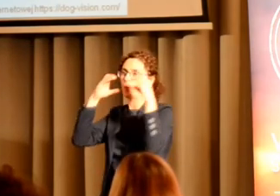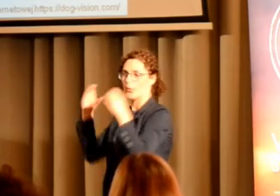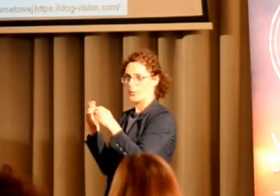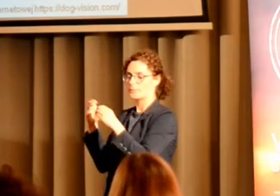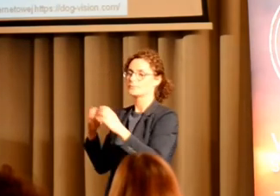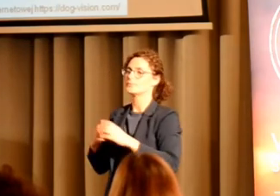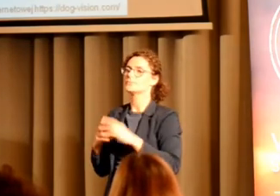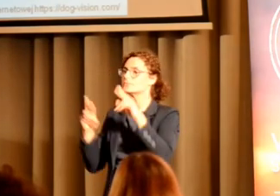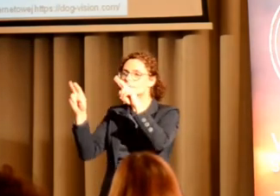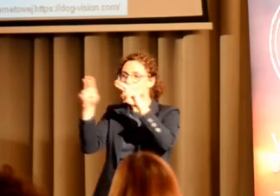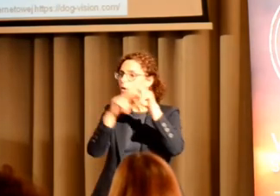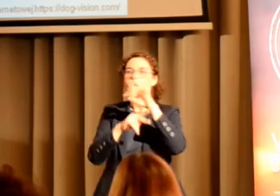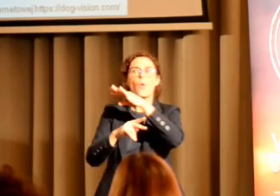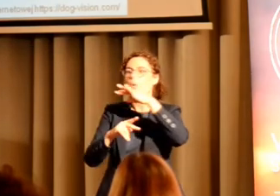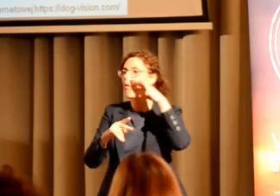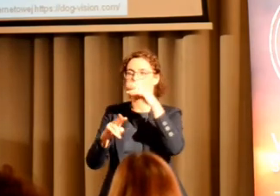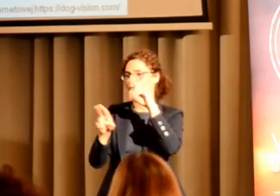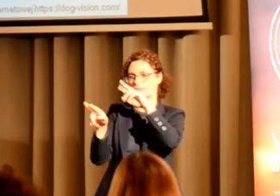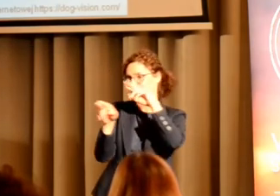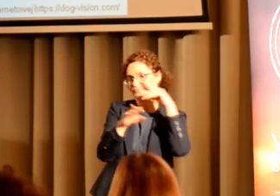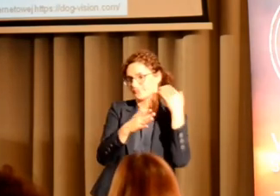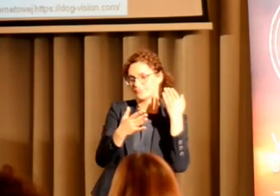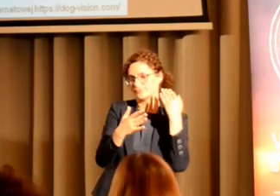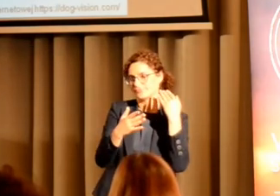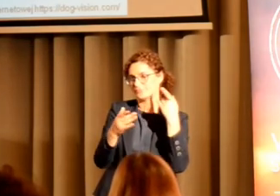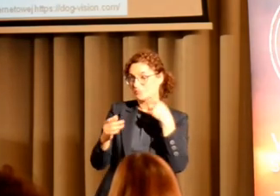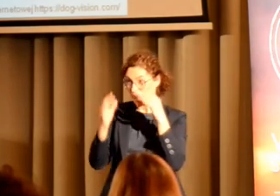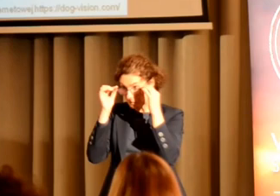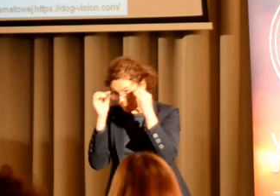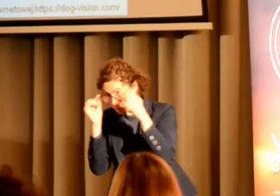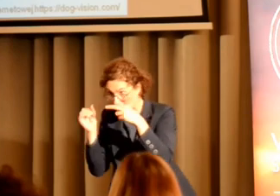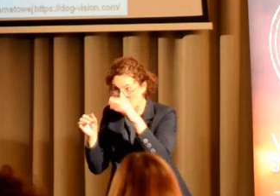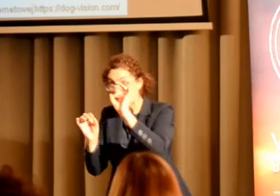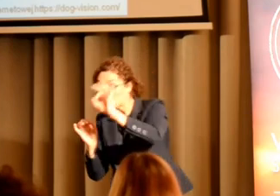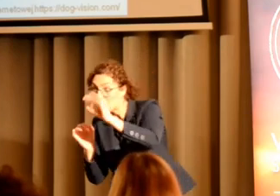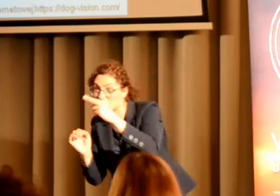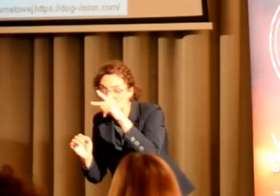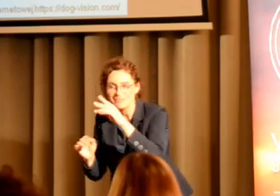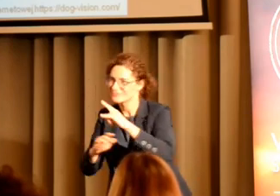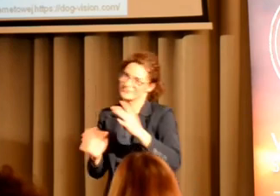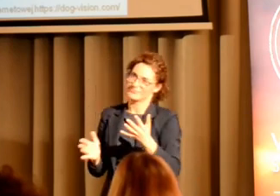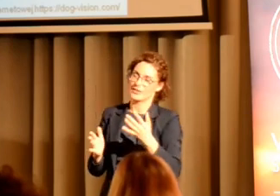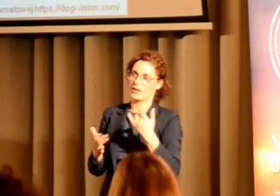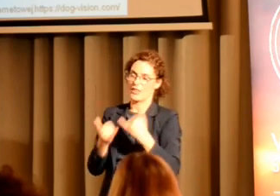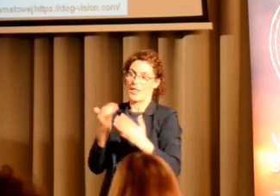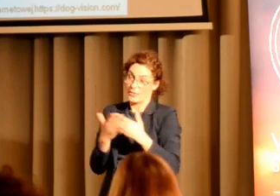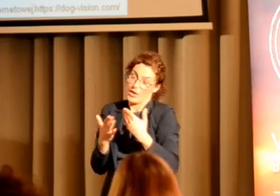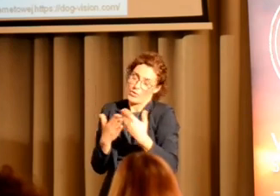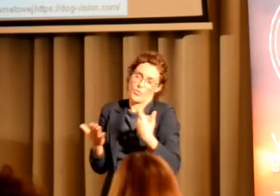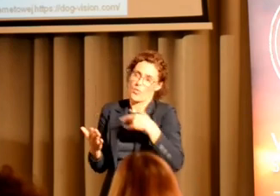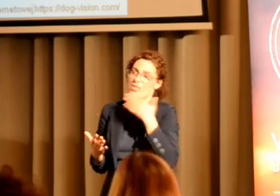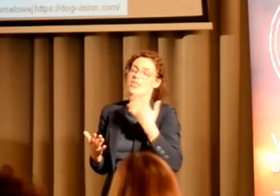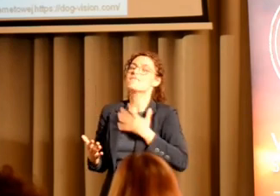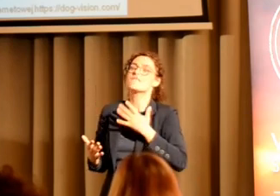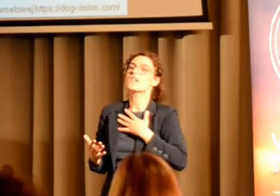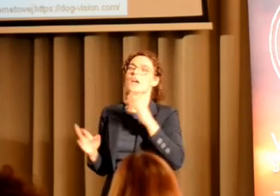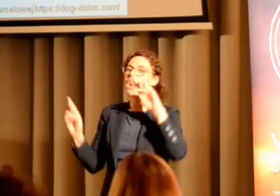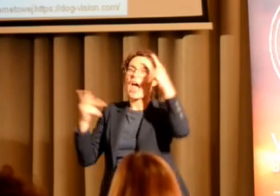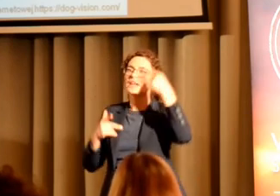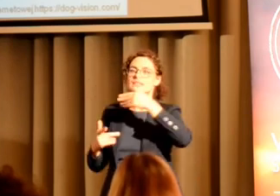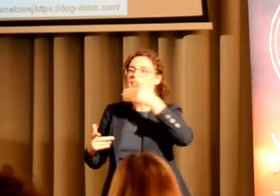na przykład nie rozróżniam kolorów. Czyli niespecjalnie dobrze, prawda? Także nie bądźmy zaskoczeni, że wilki na przykład nie